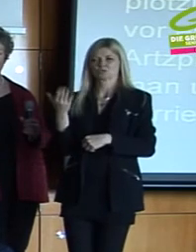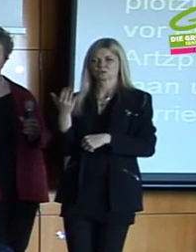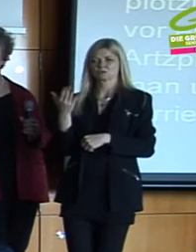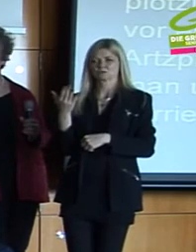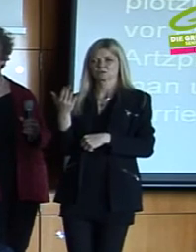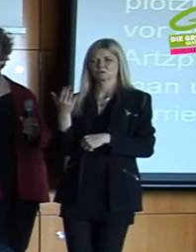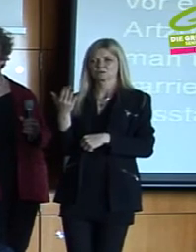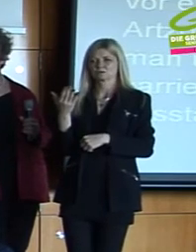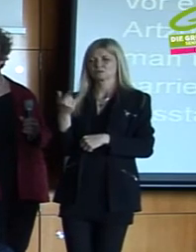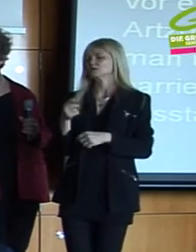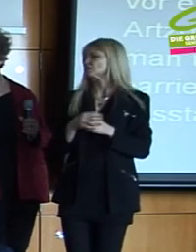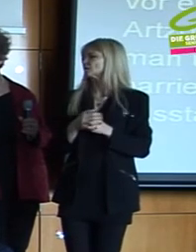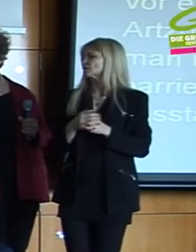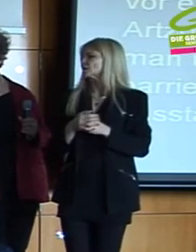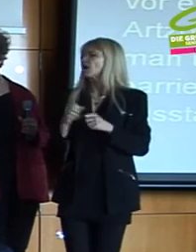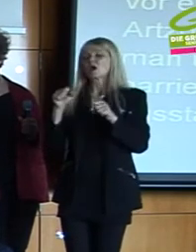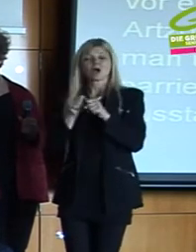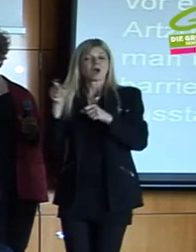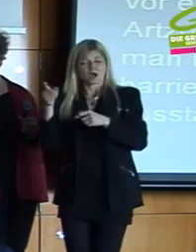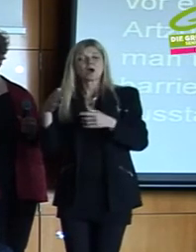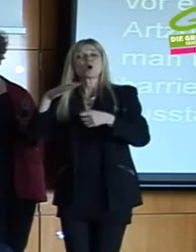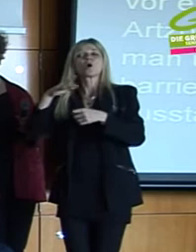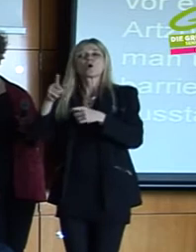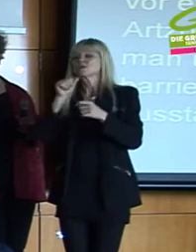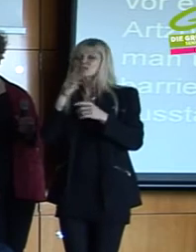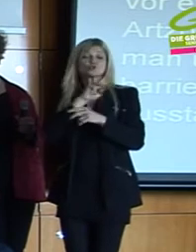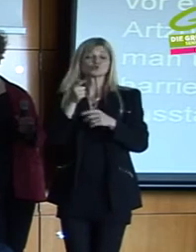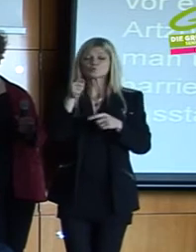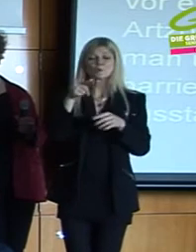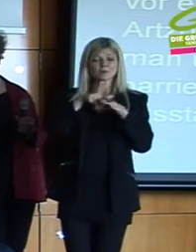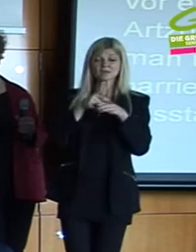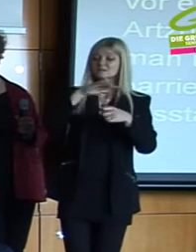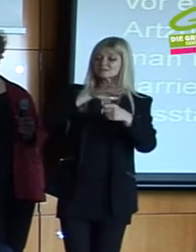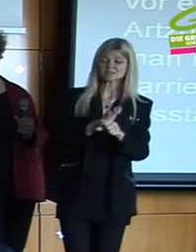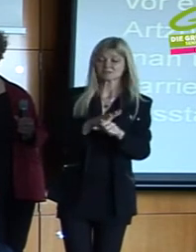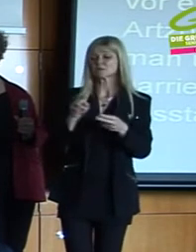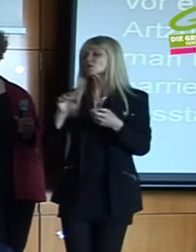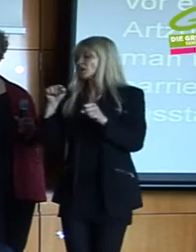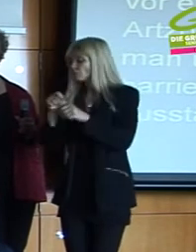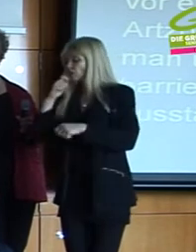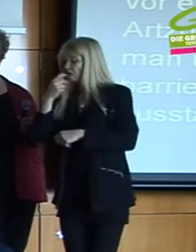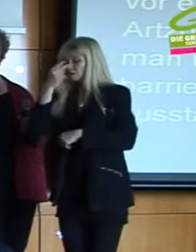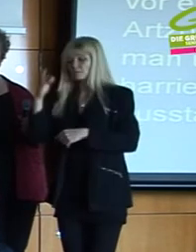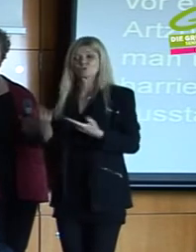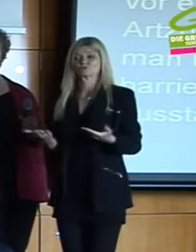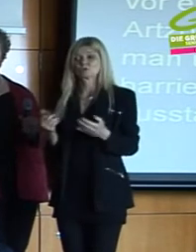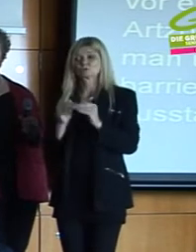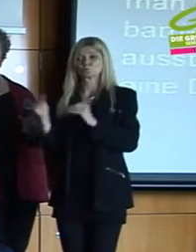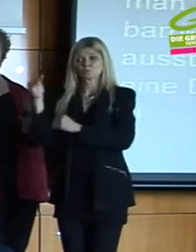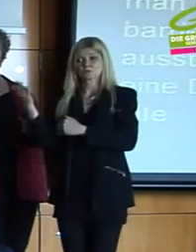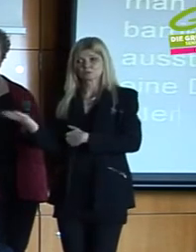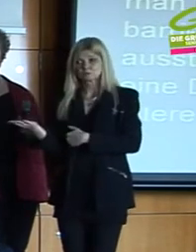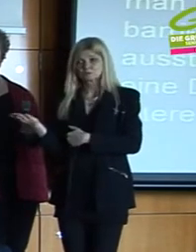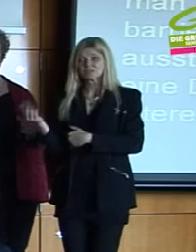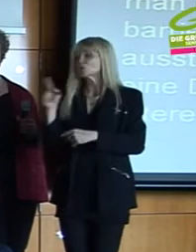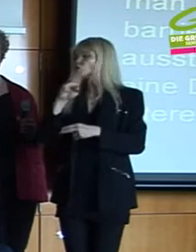die Diskriminierung von Behinderten noch hinausgeht. Nur weil ich älter bin und wir werden nicht nur